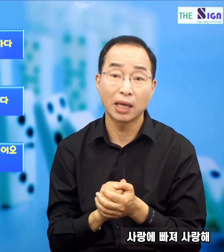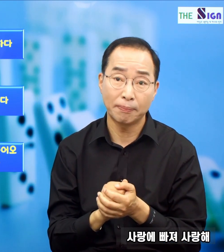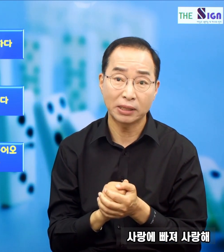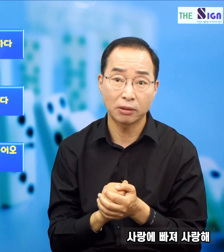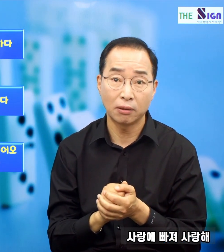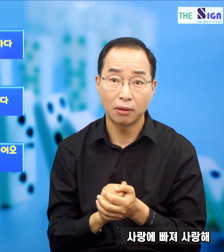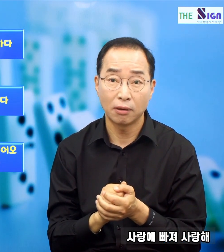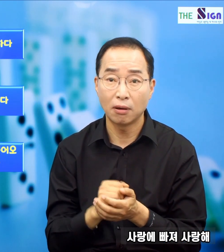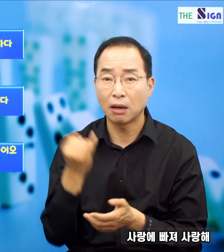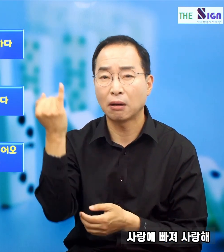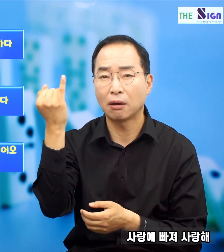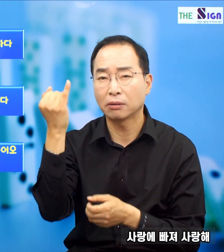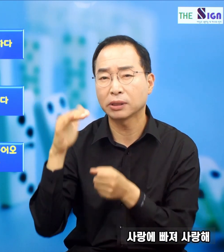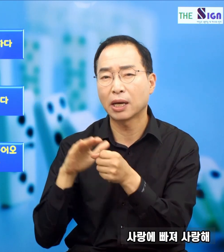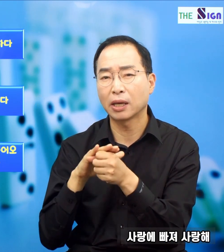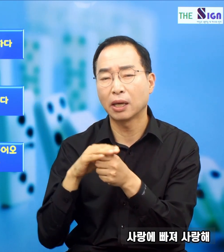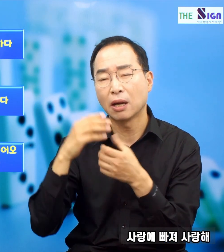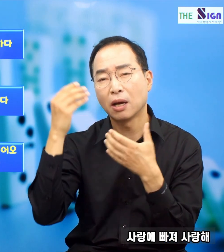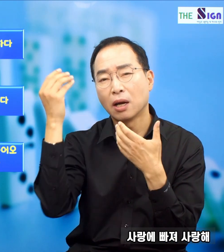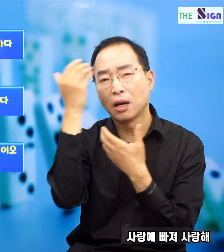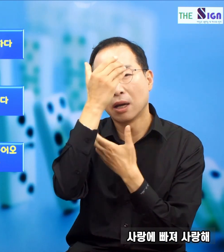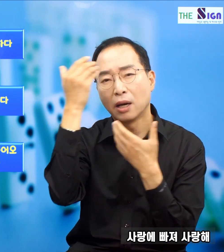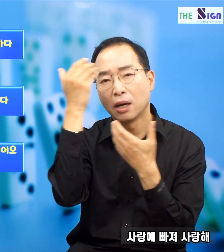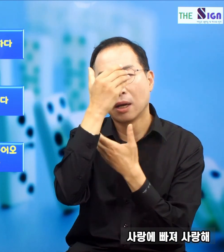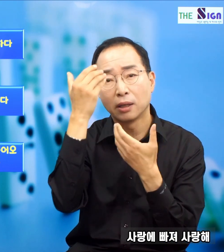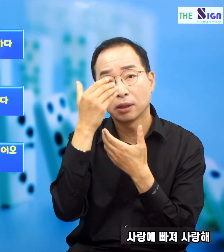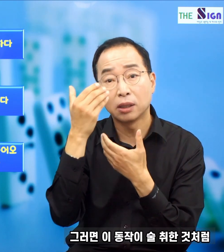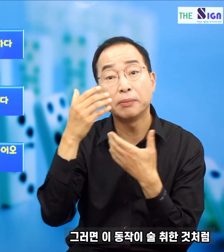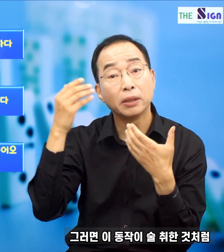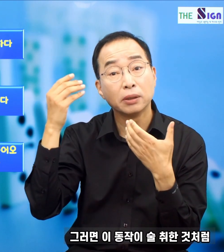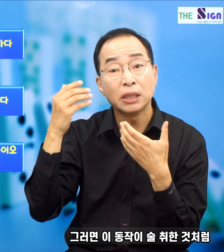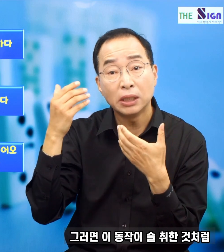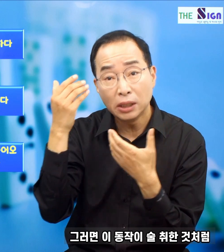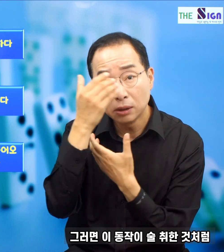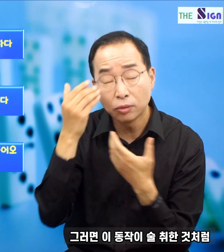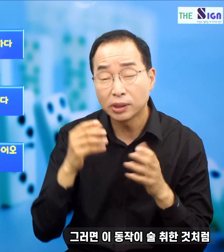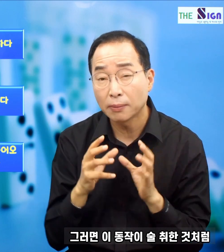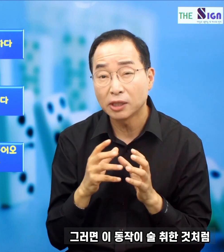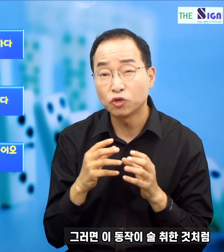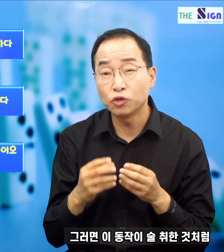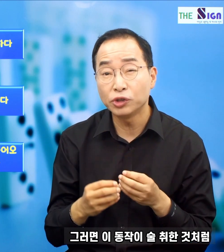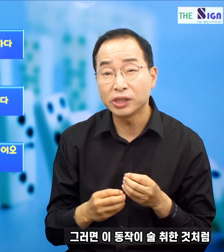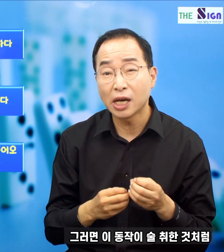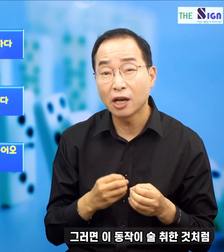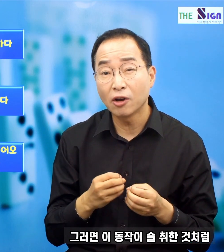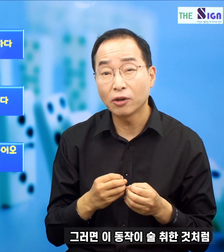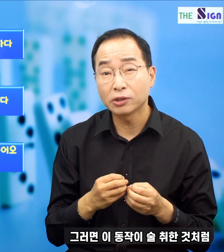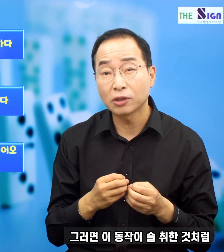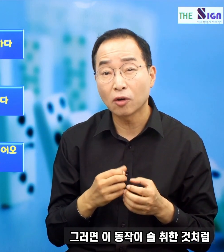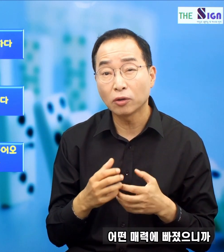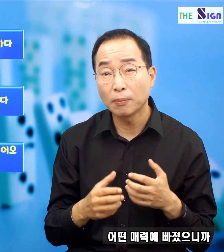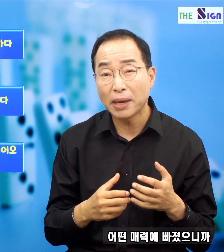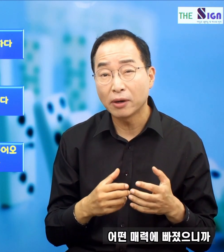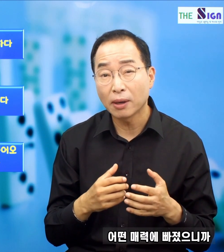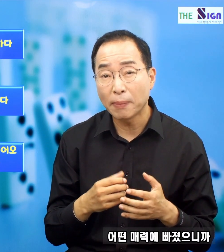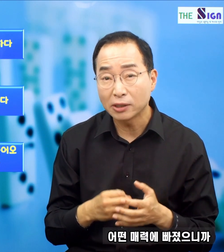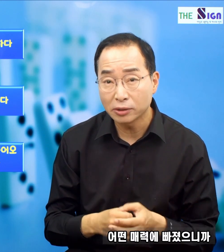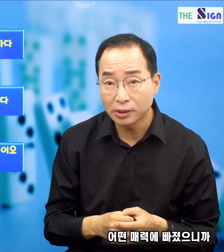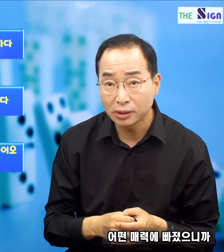빠져. 사랑해. 그러면 이 동작이 마치 술 취한 것처럼 어떤 매력에